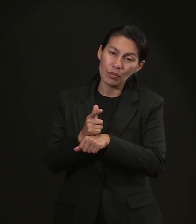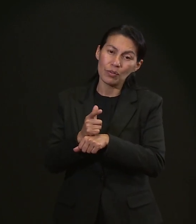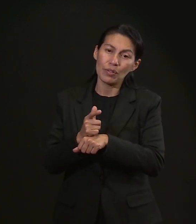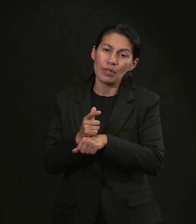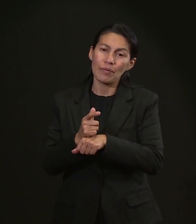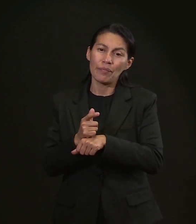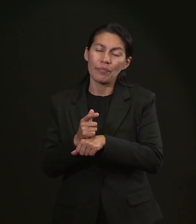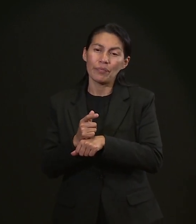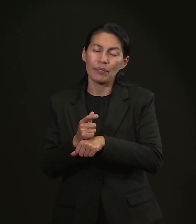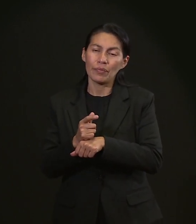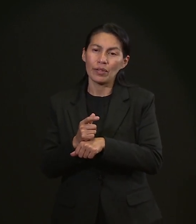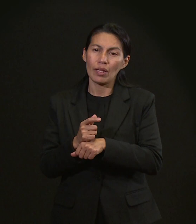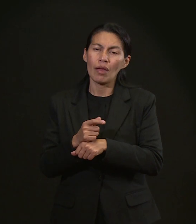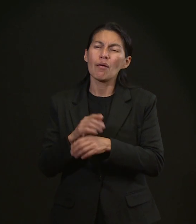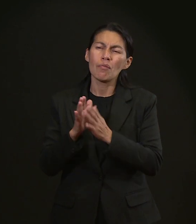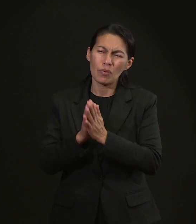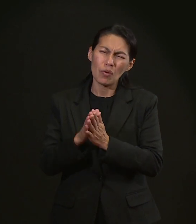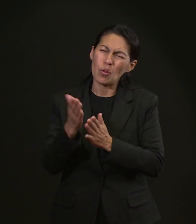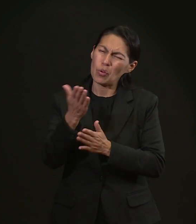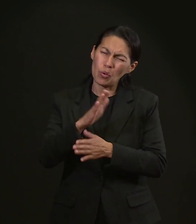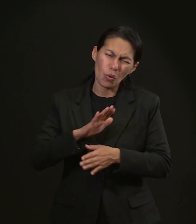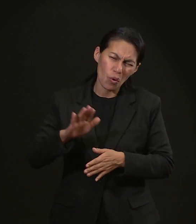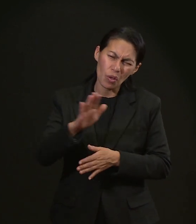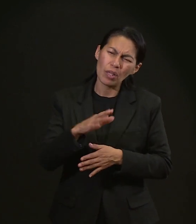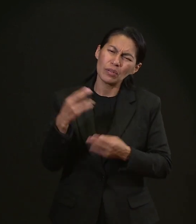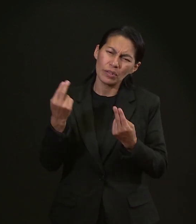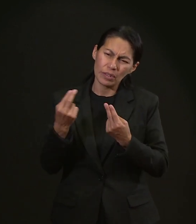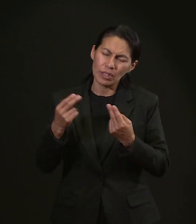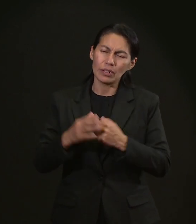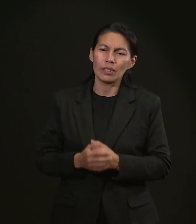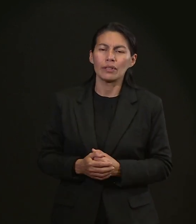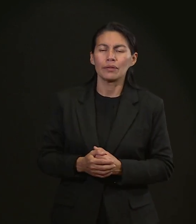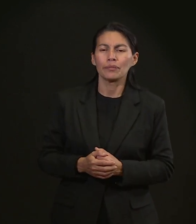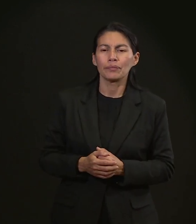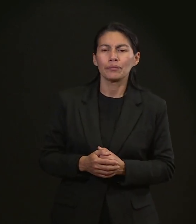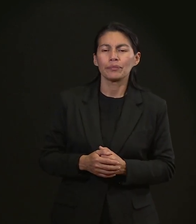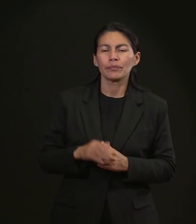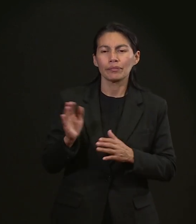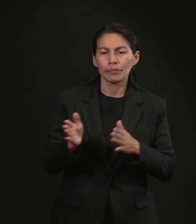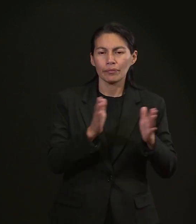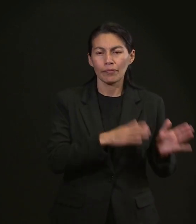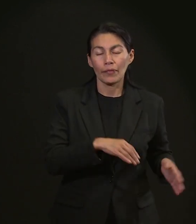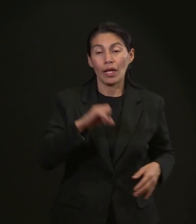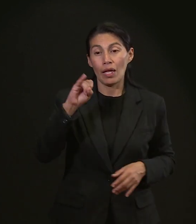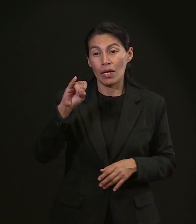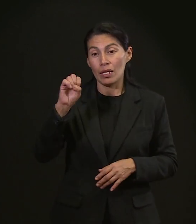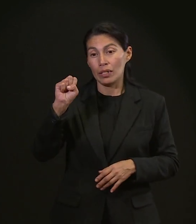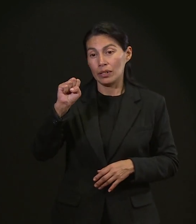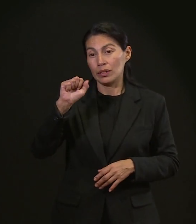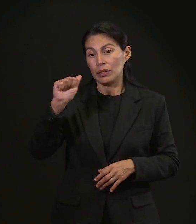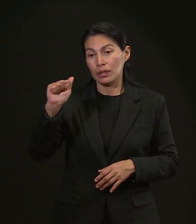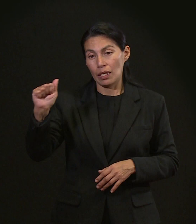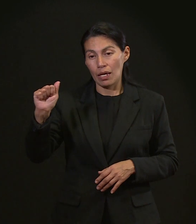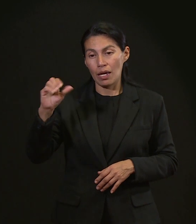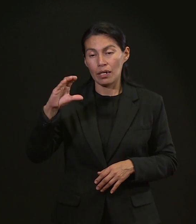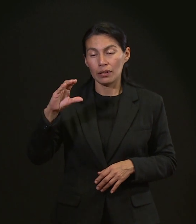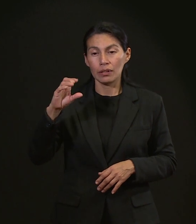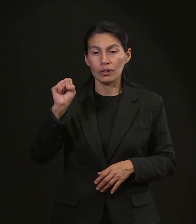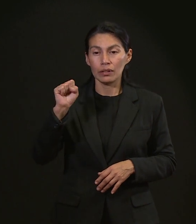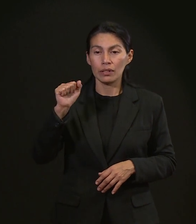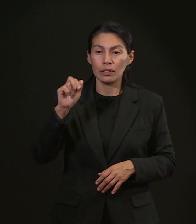hijo y su esposa por cada una de sus necesidades vamos a estar orando isaac sarmiento pide